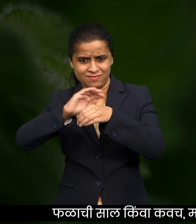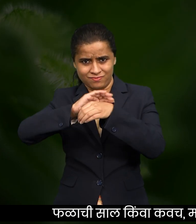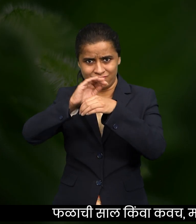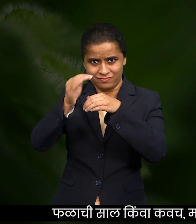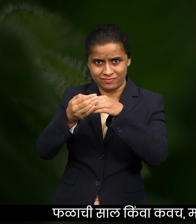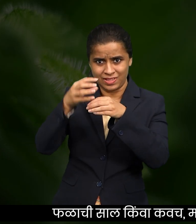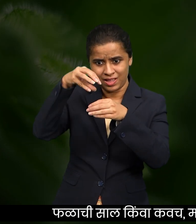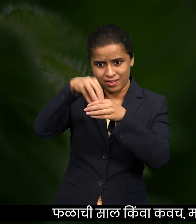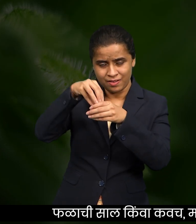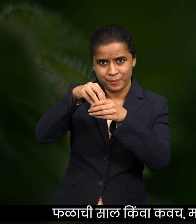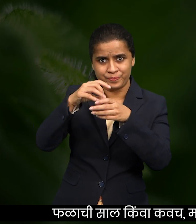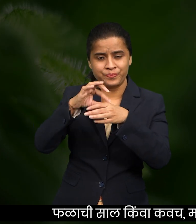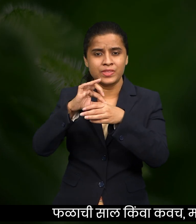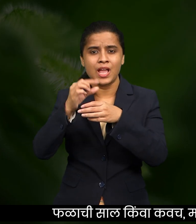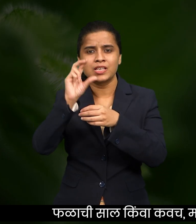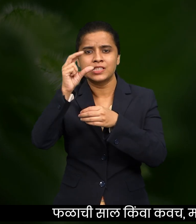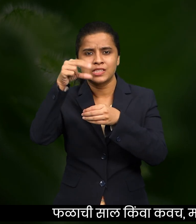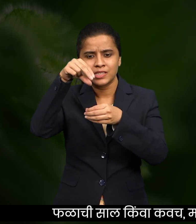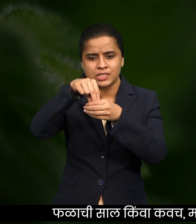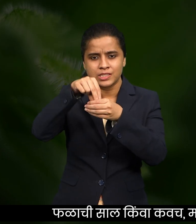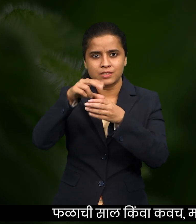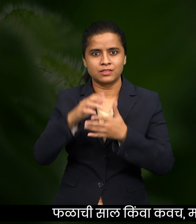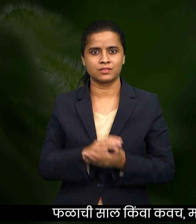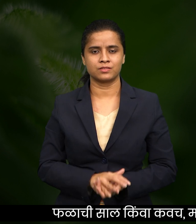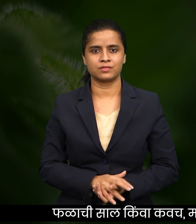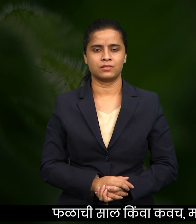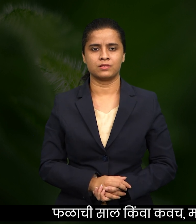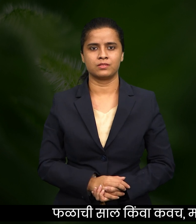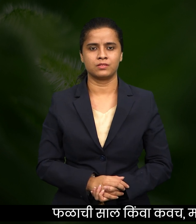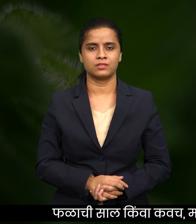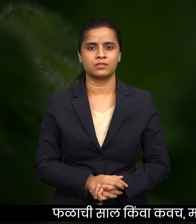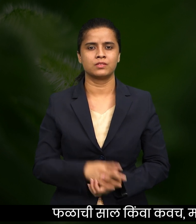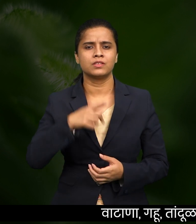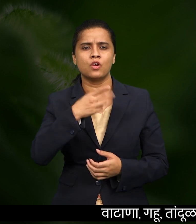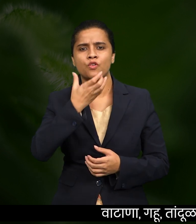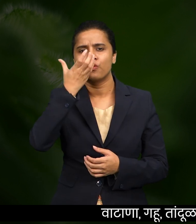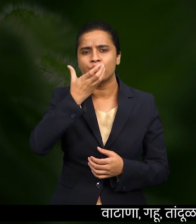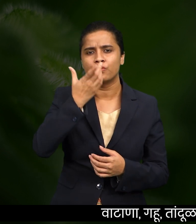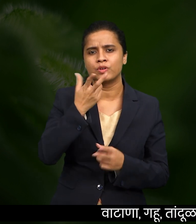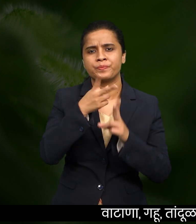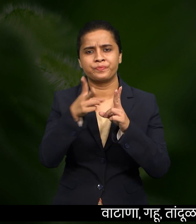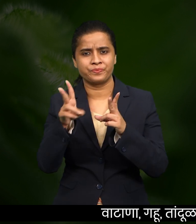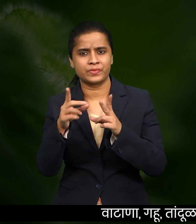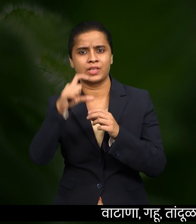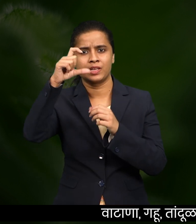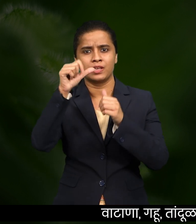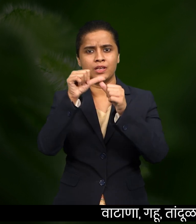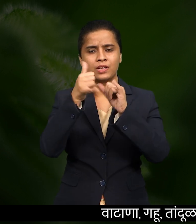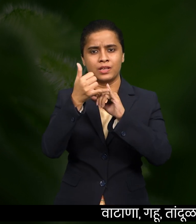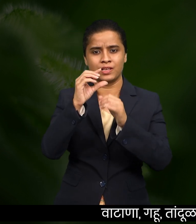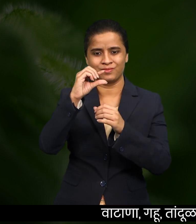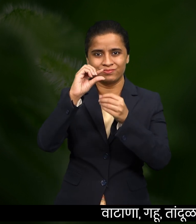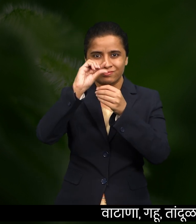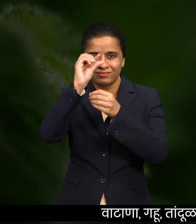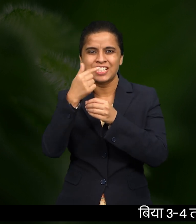काजूसारख्या फळांच्या बाबतीत त्यांचे बी फळाबाहेर असते. वटाणा, गहू, तांदूळ, ज्वारी,